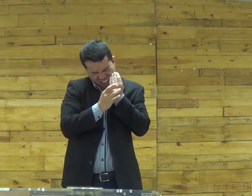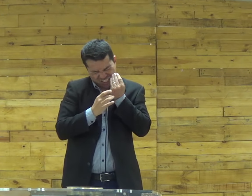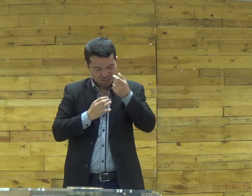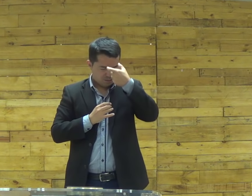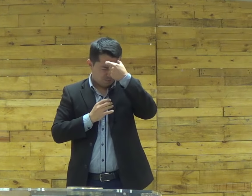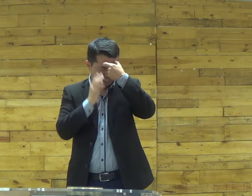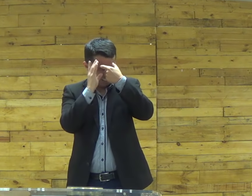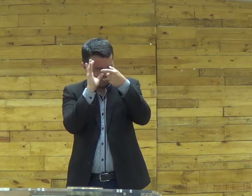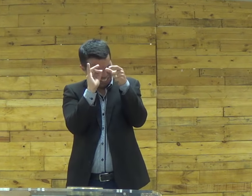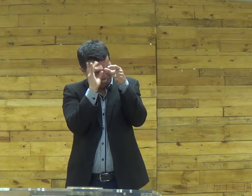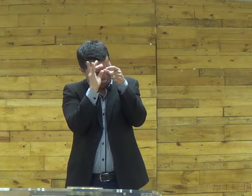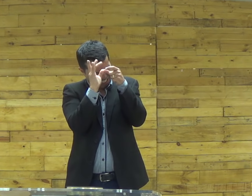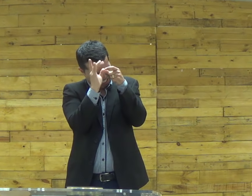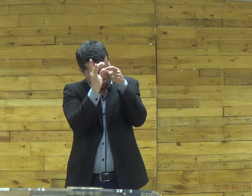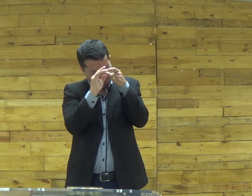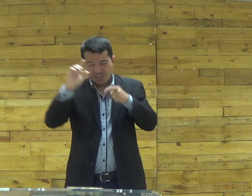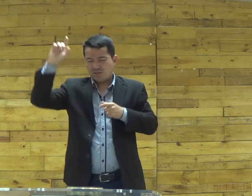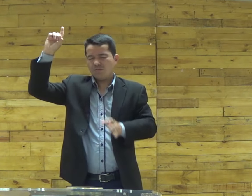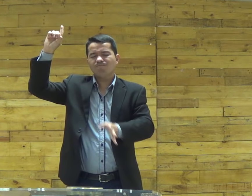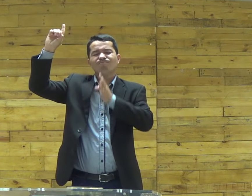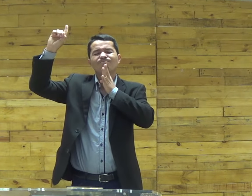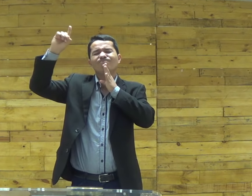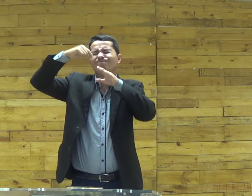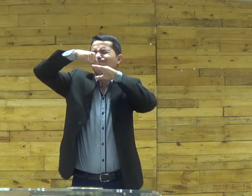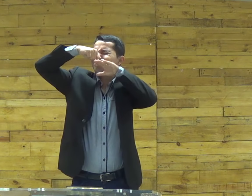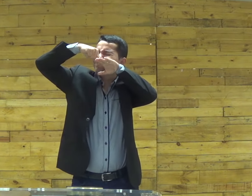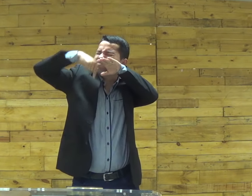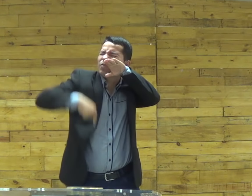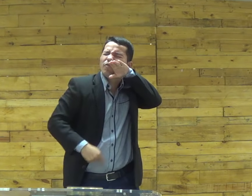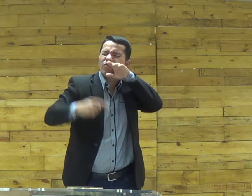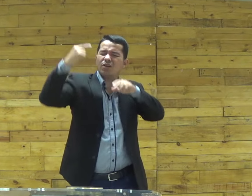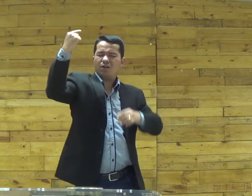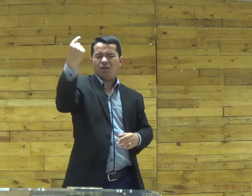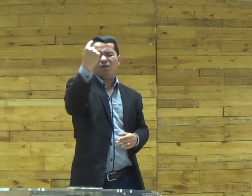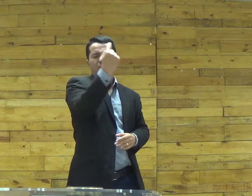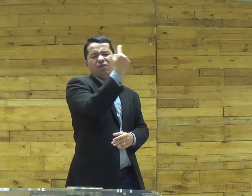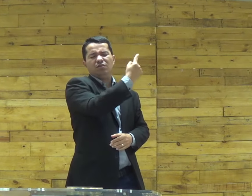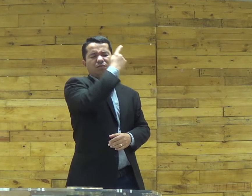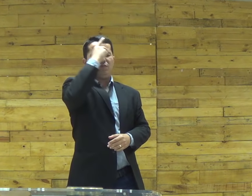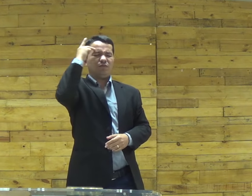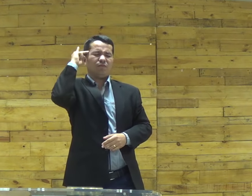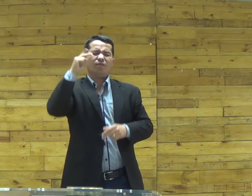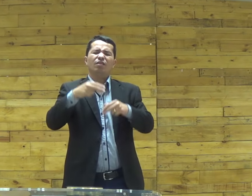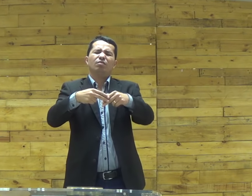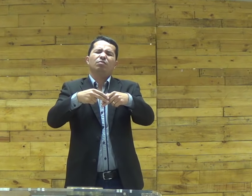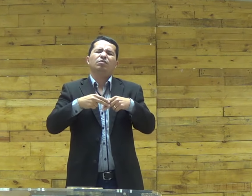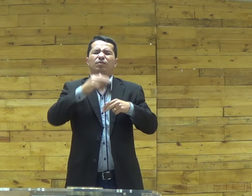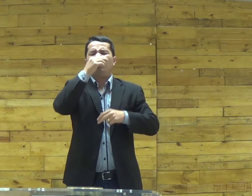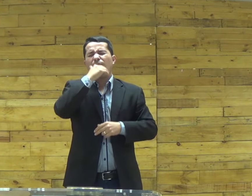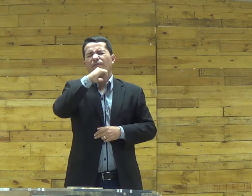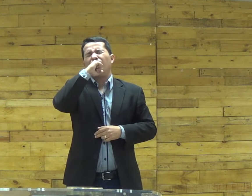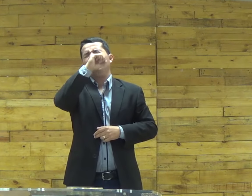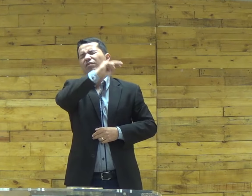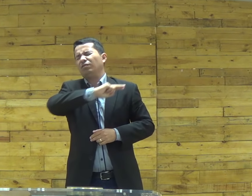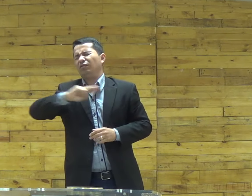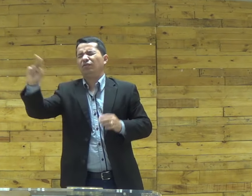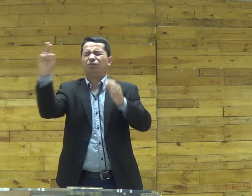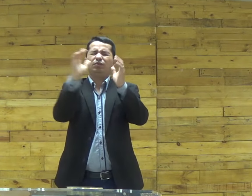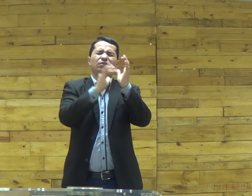detalhes, tudo, tudo, tudo. O Senhor conhece todos os detalhes. O Senhor conhece cada parte da vida dele, Senhor. Então, por isso,